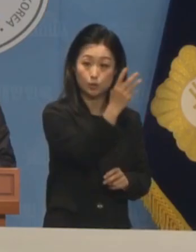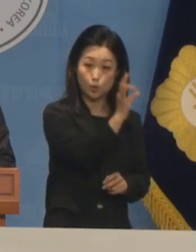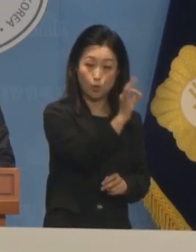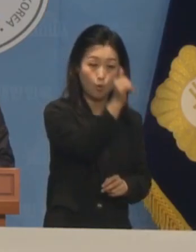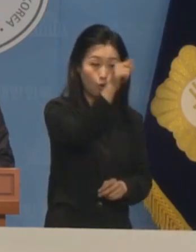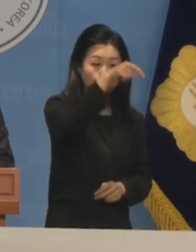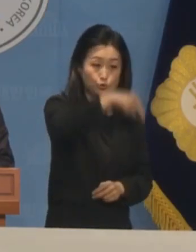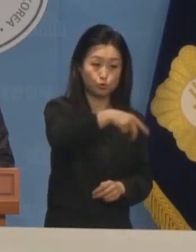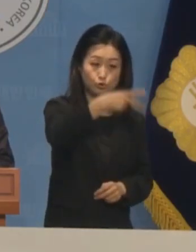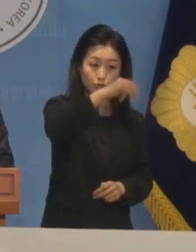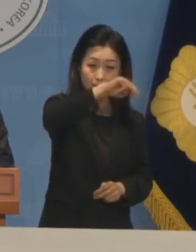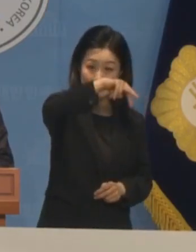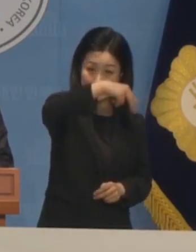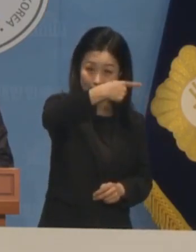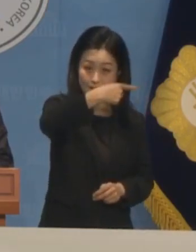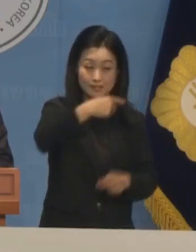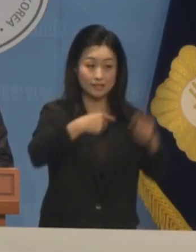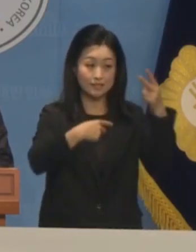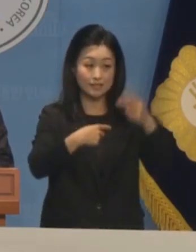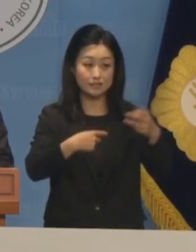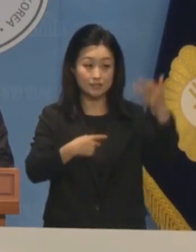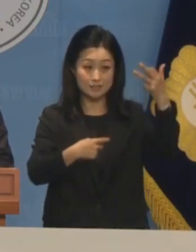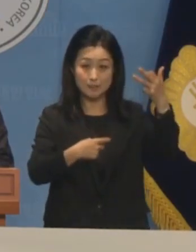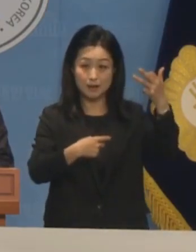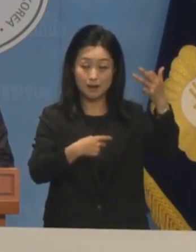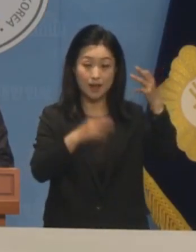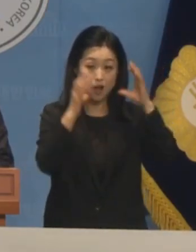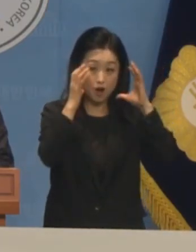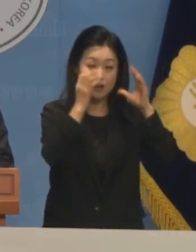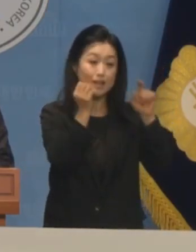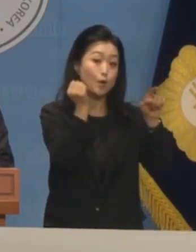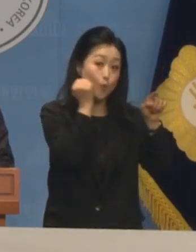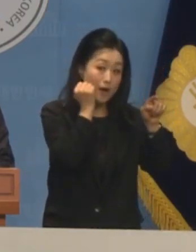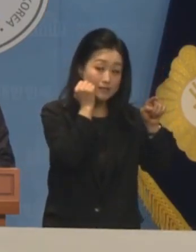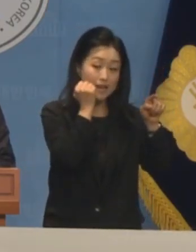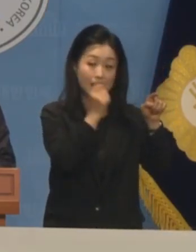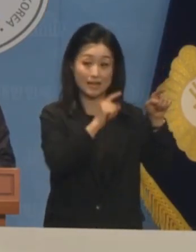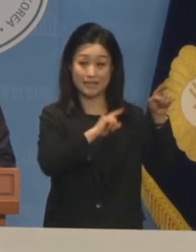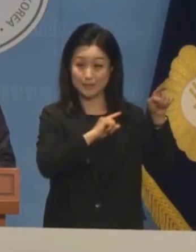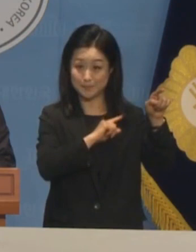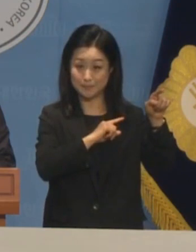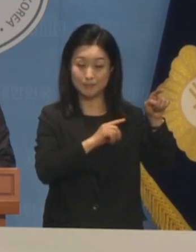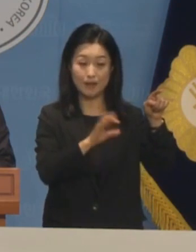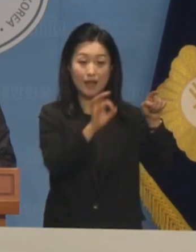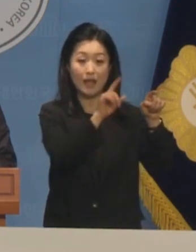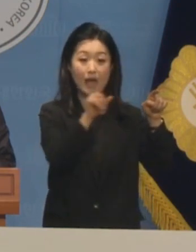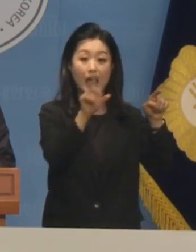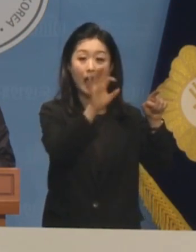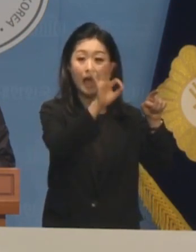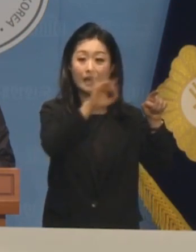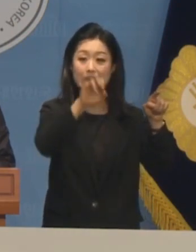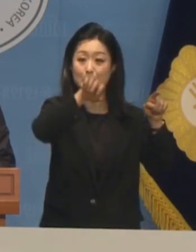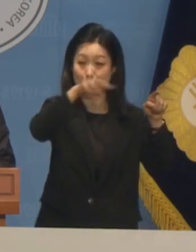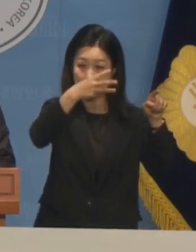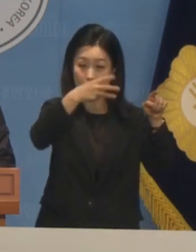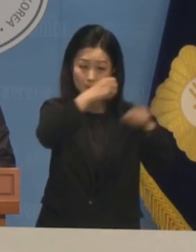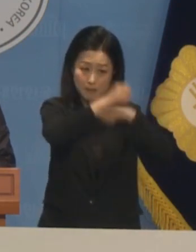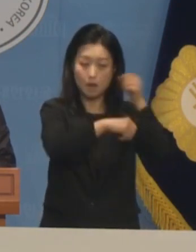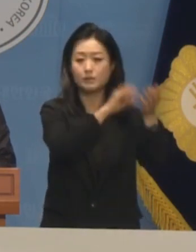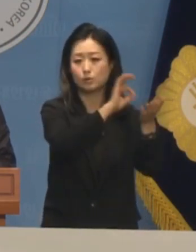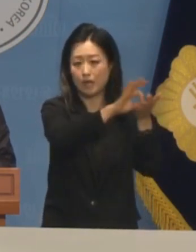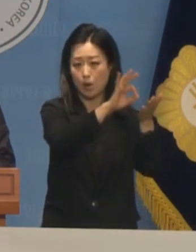지난 2018년부터 자사의 어린이용 과자와 음료 상품명을 아이밀로 무단 사용한